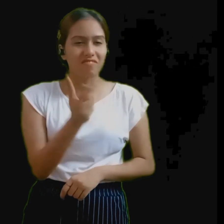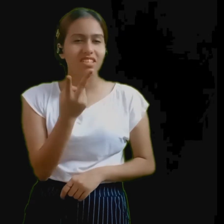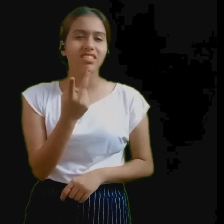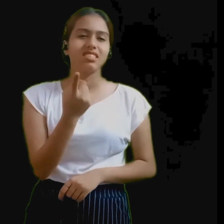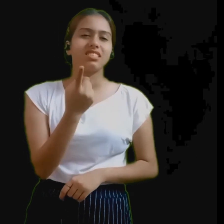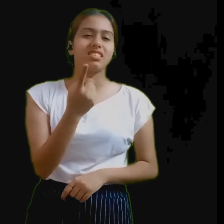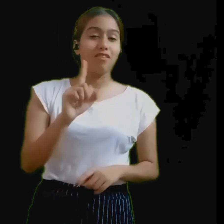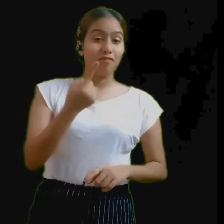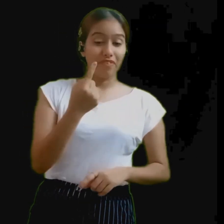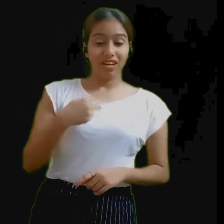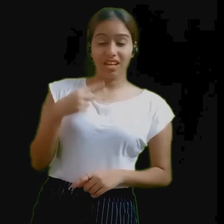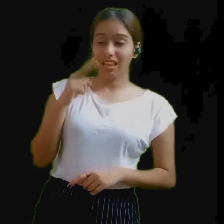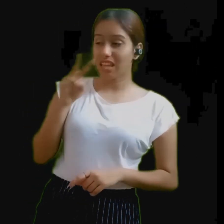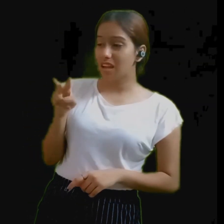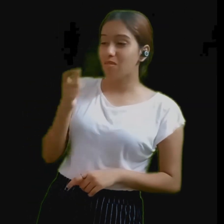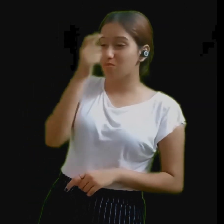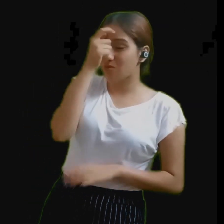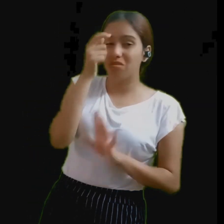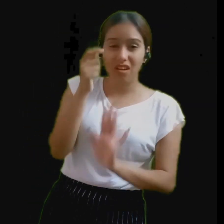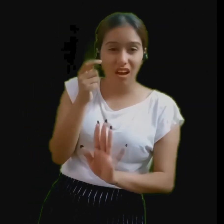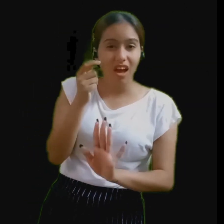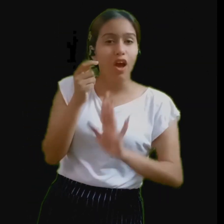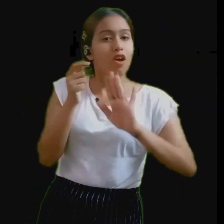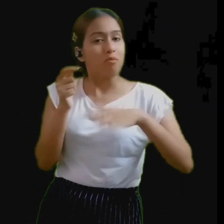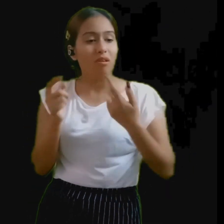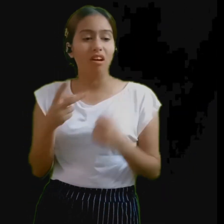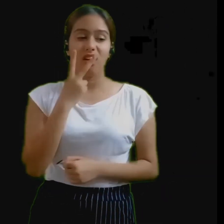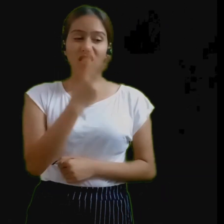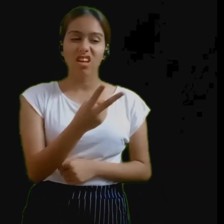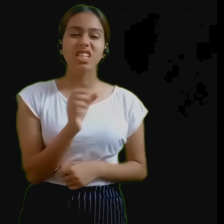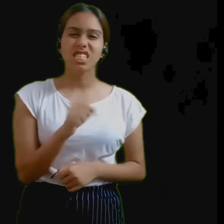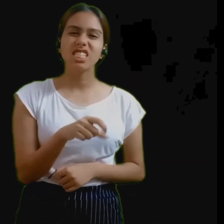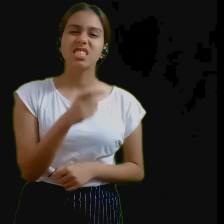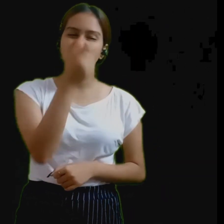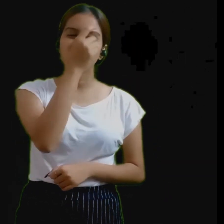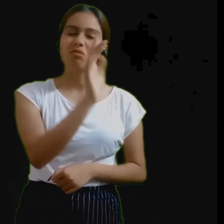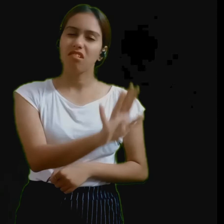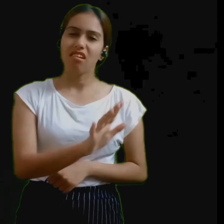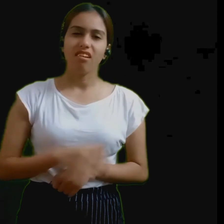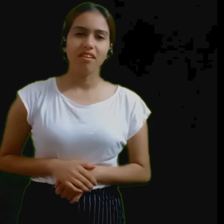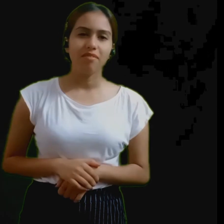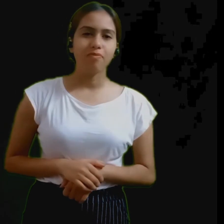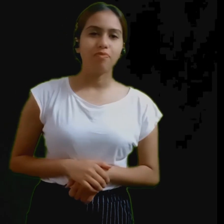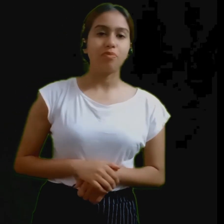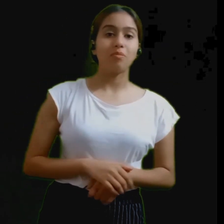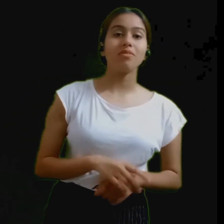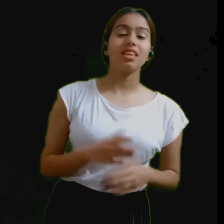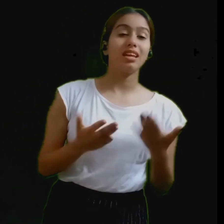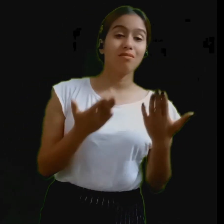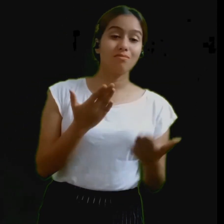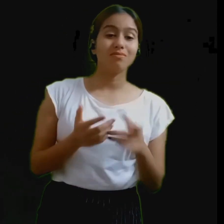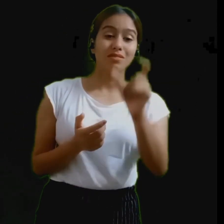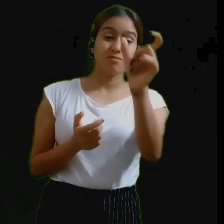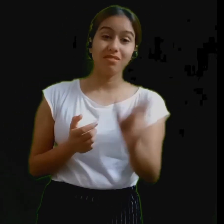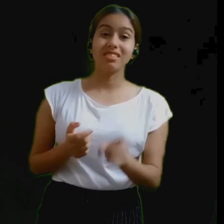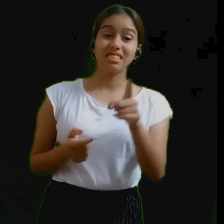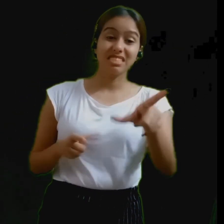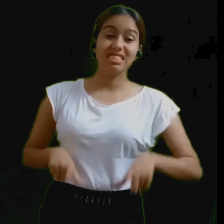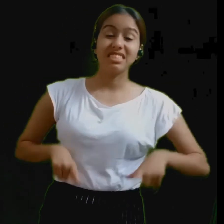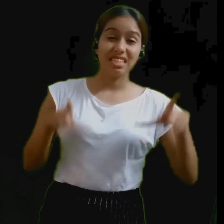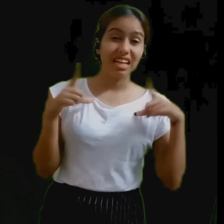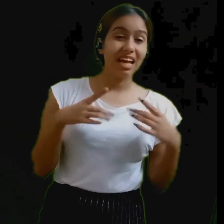तो हम दूसरे की सिचुएशन अपने आप समझ जाते हैं। सामने वाले की जिंदगी में क्या चल रहा है, किन वजहों से चल रहा है, आप और हम कुछ नहीं